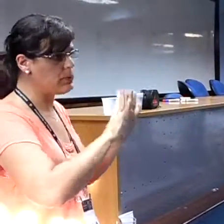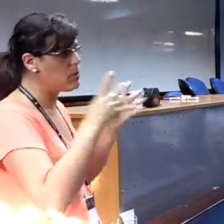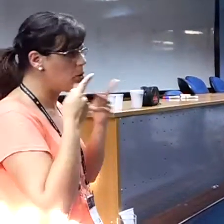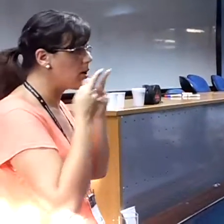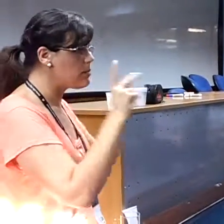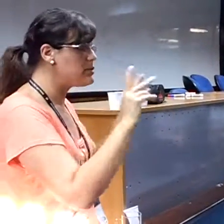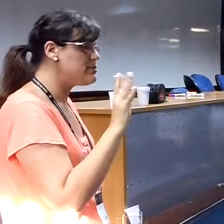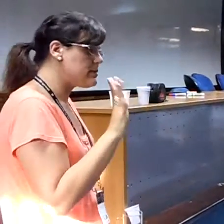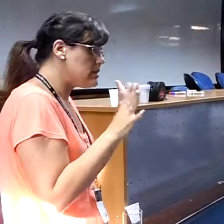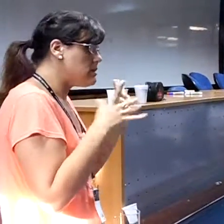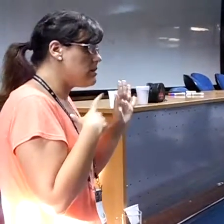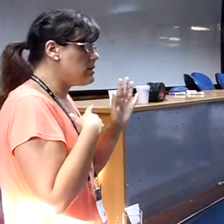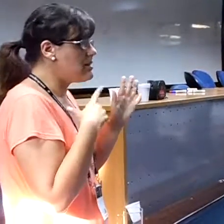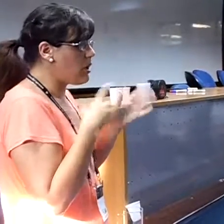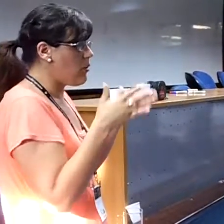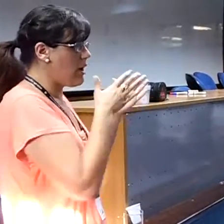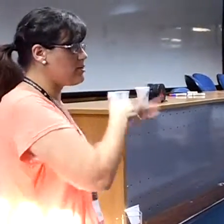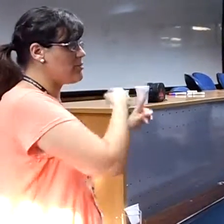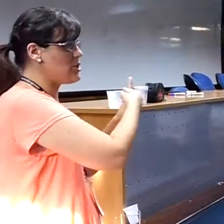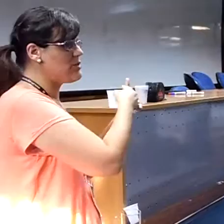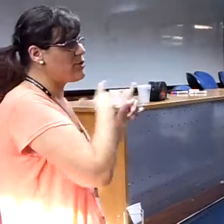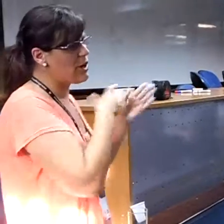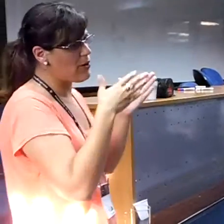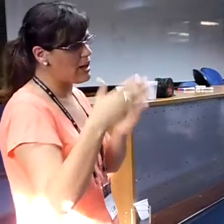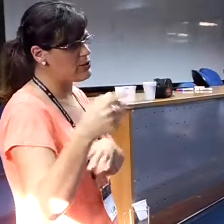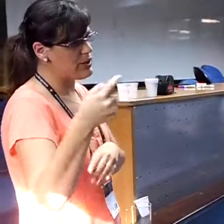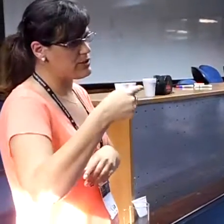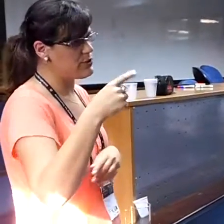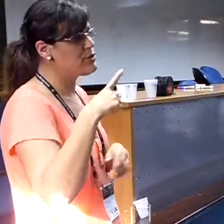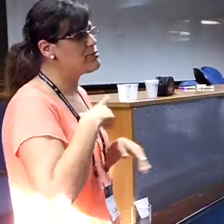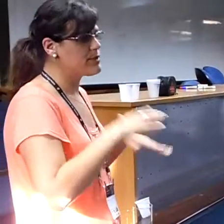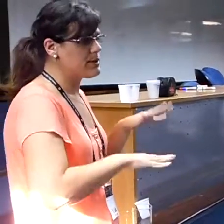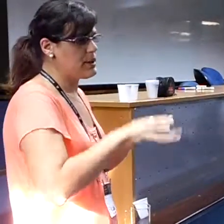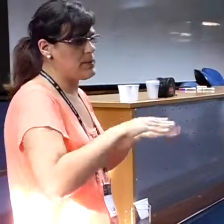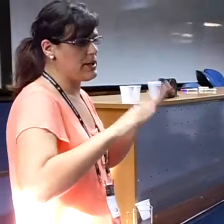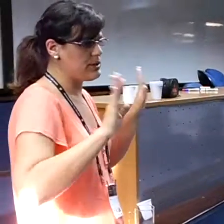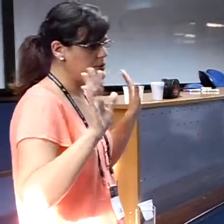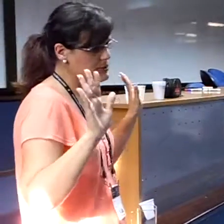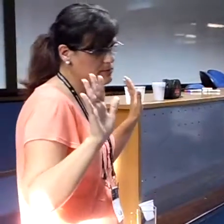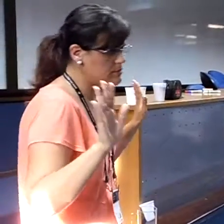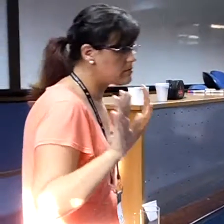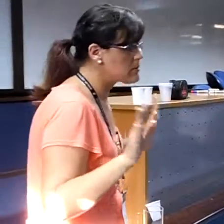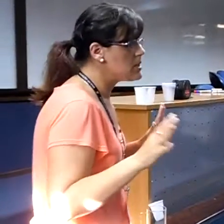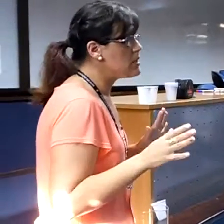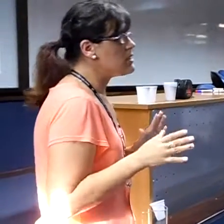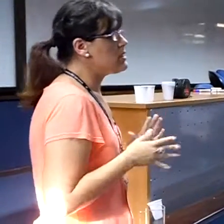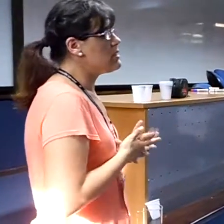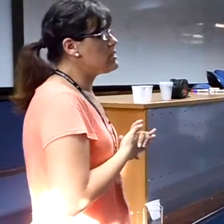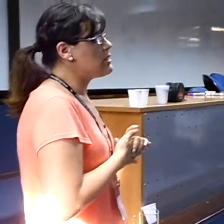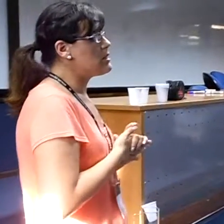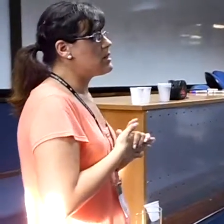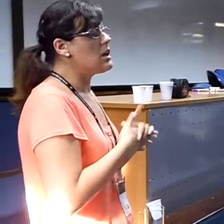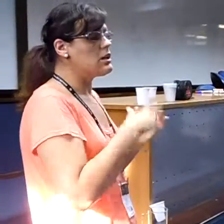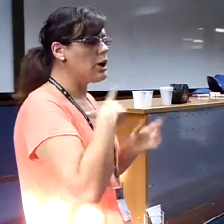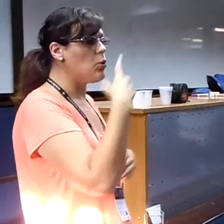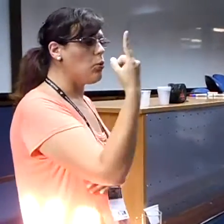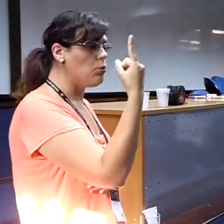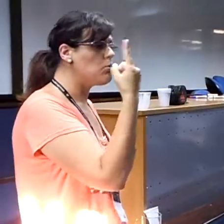relação ao implante coclear e tudo mais. A área da saúde parte de um outro paradigma, né, paradigma do defeito. Mas não vamos entrar nessa